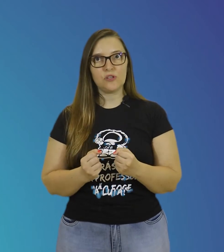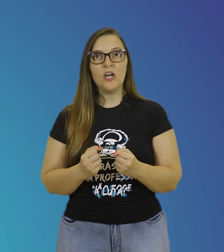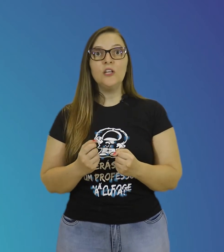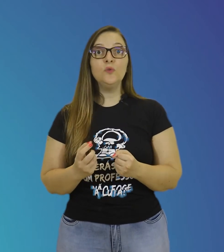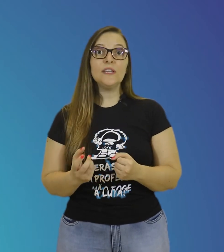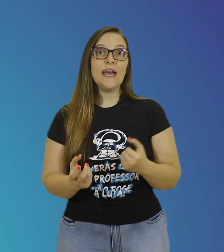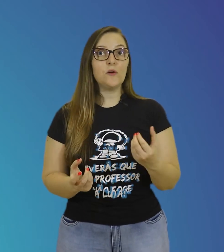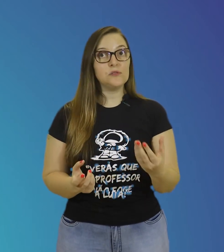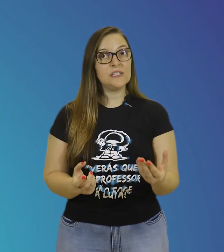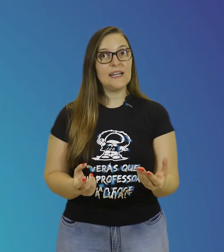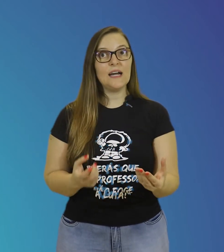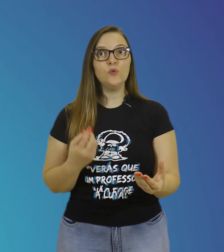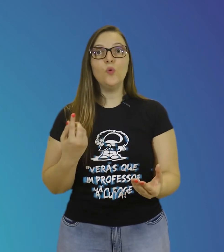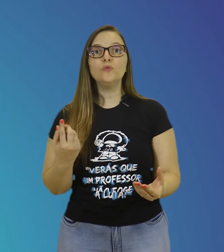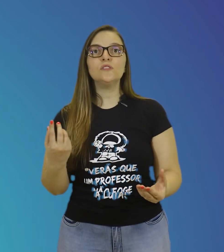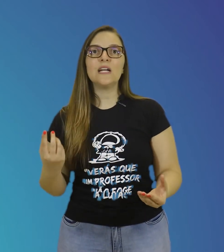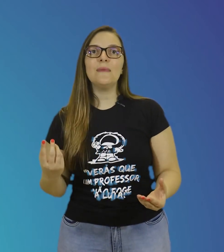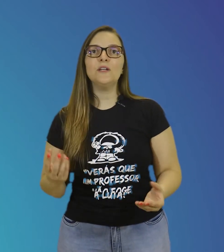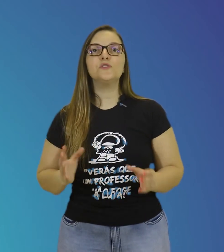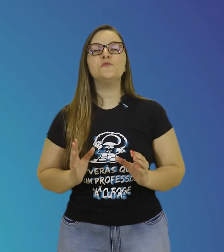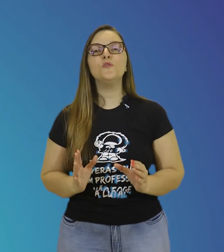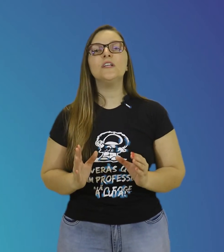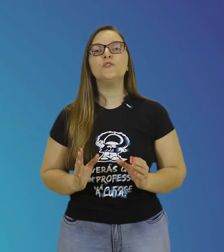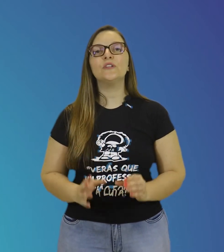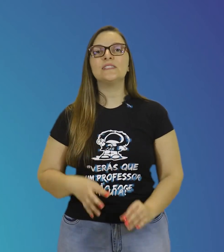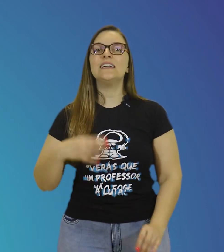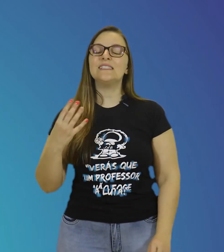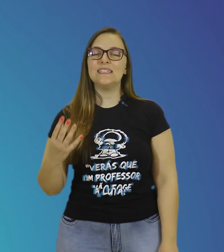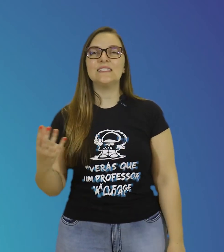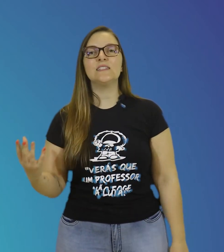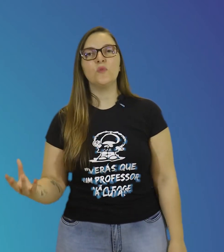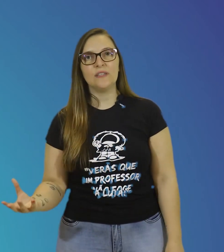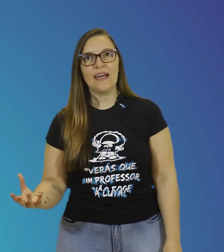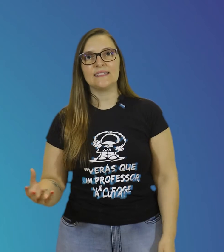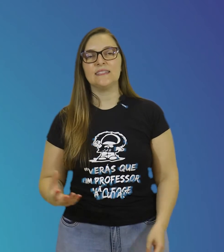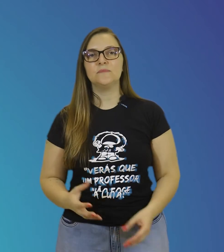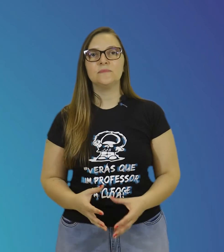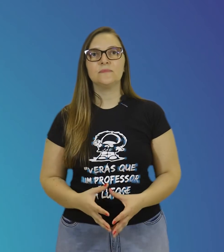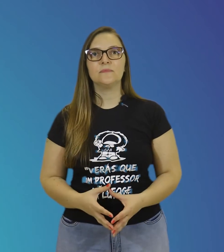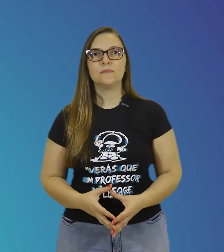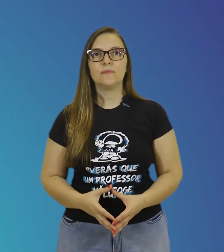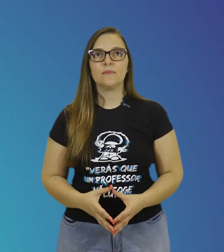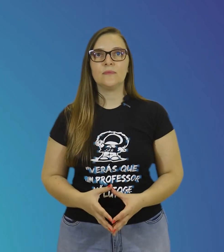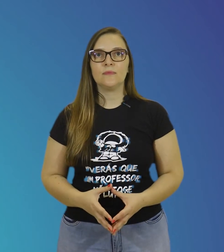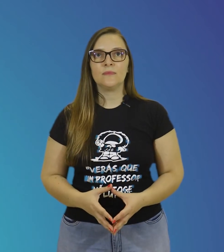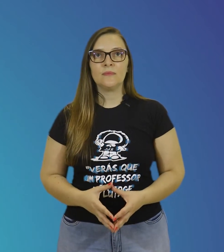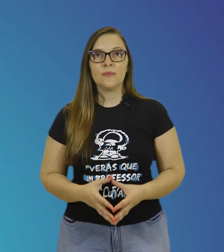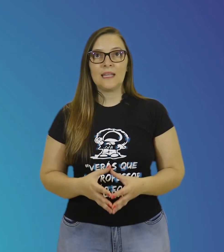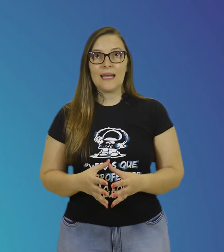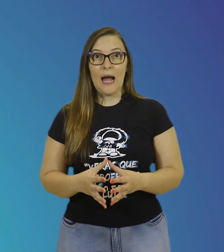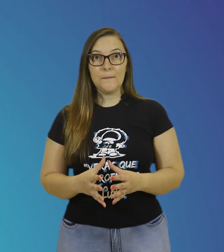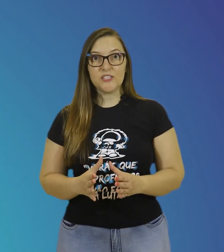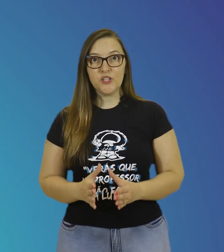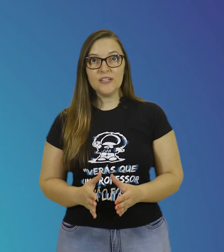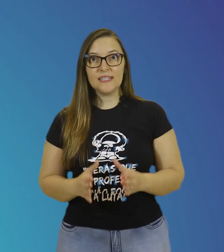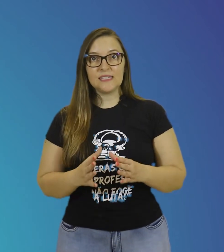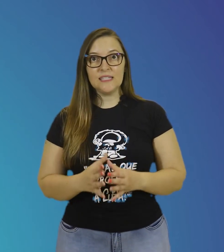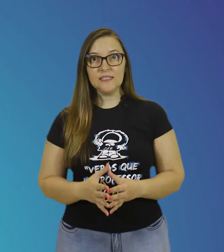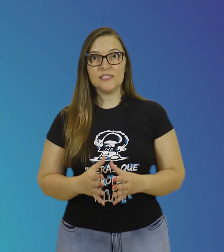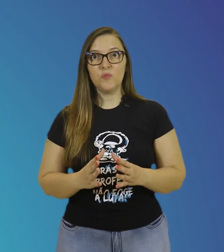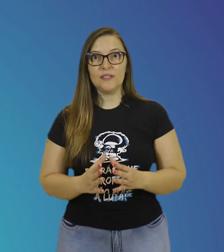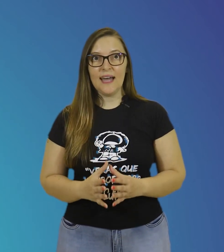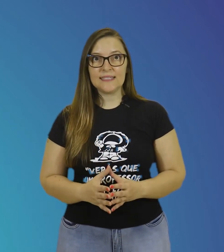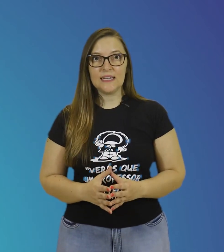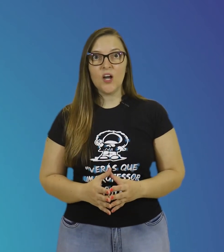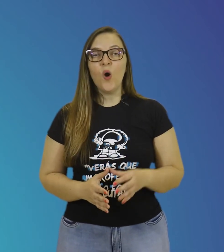discretos, no que é considerado um dos trabalhos fundadores da síntese moderna. A partir